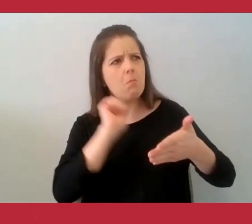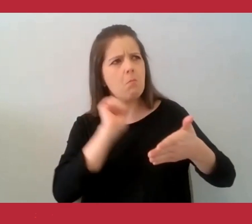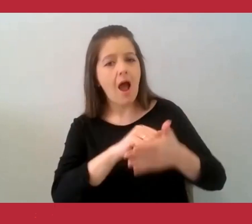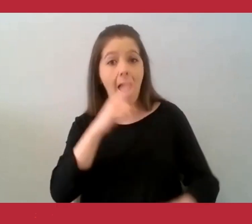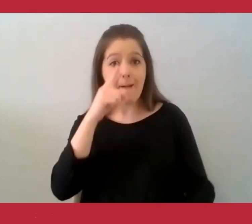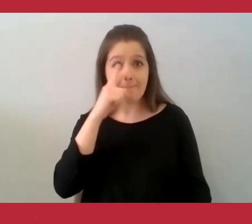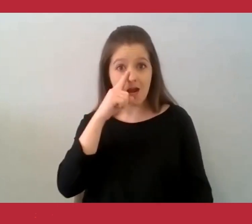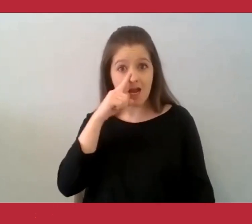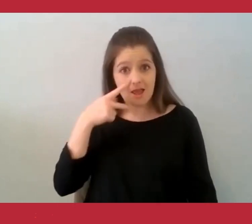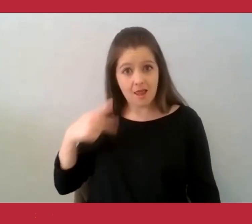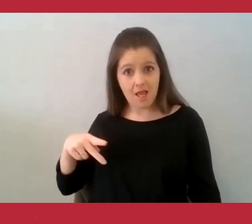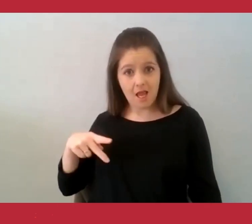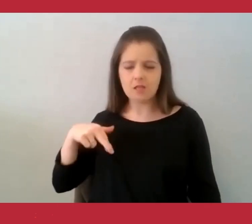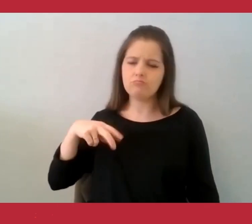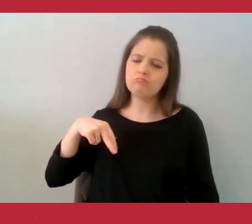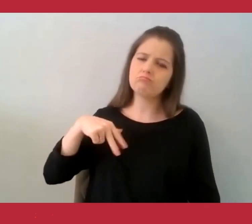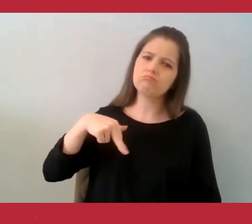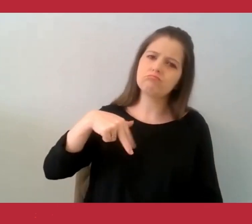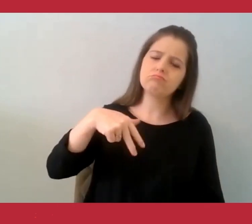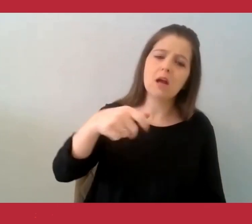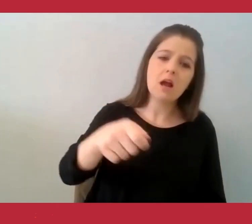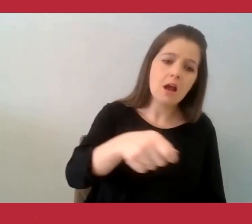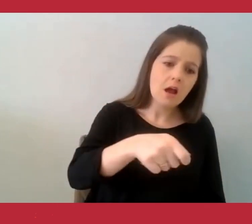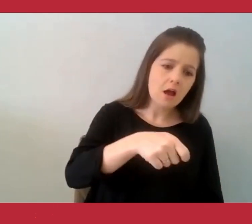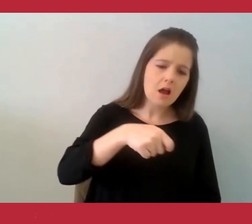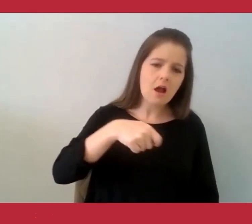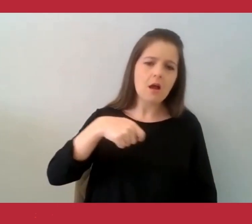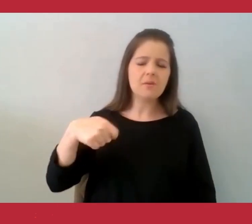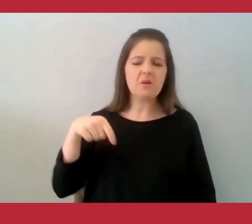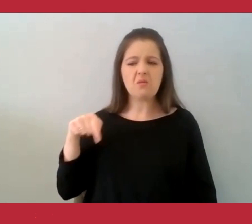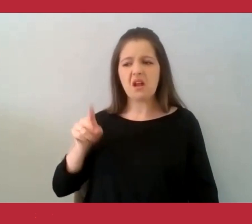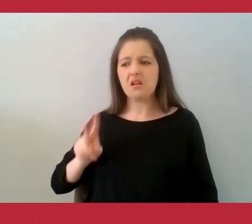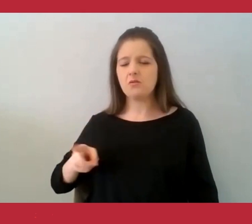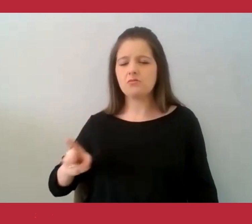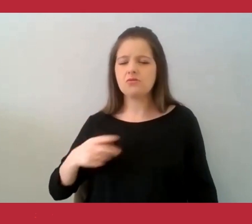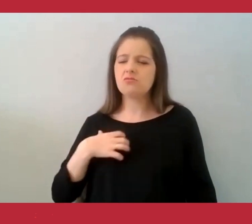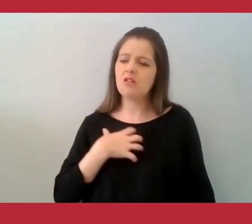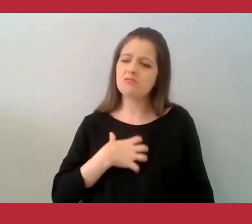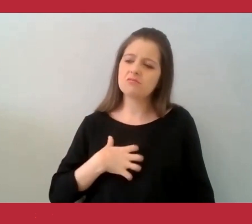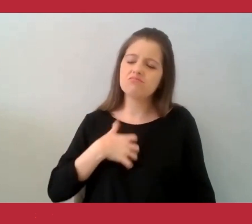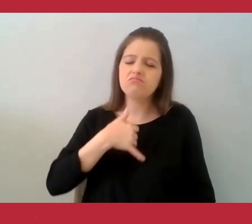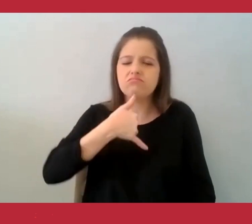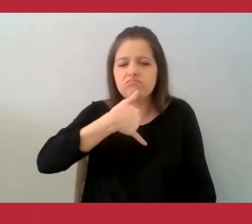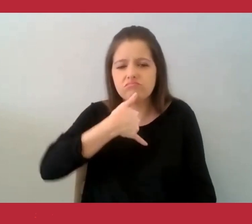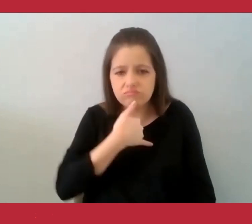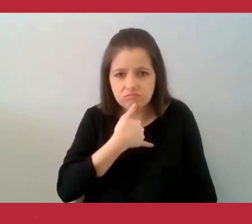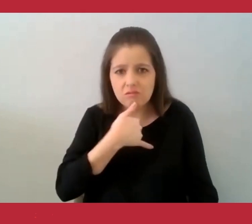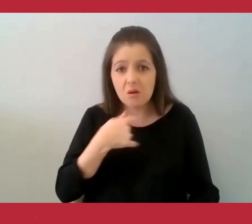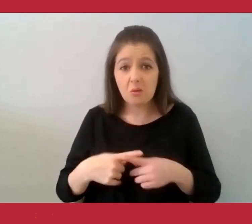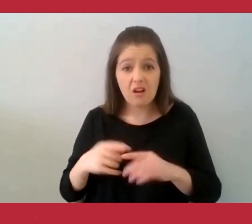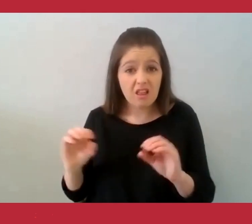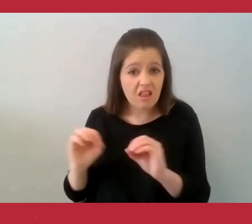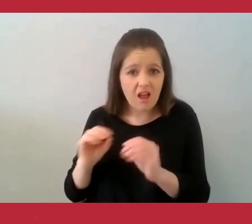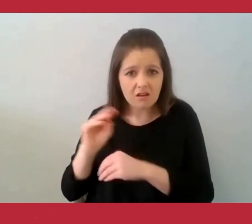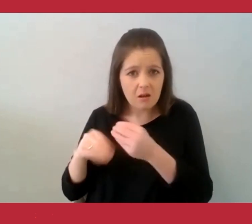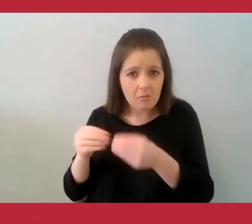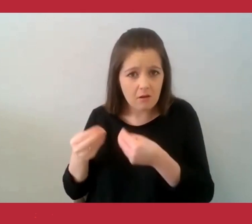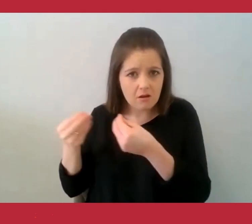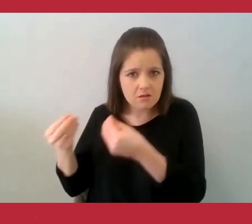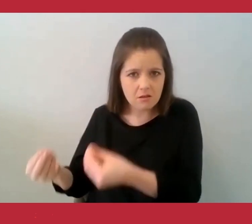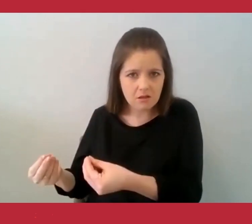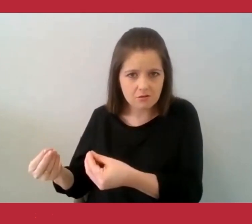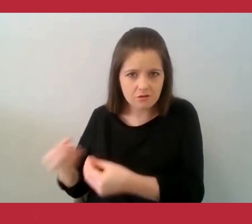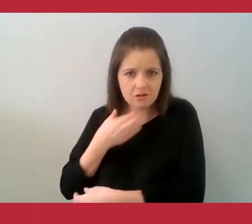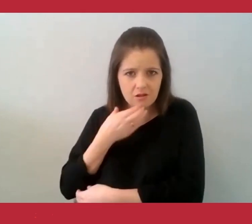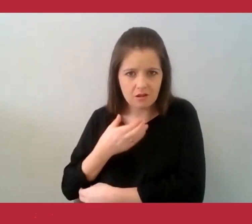Joãozinho continuou chateado, emburrado, pois não havia ganhado nada do Natal. Então,